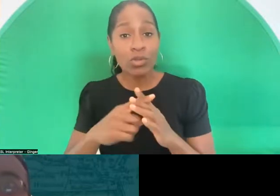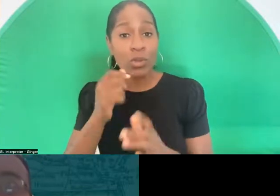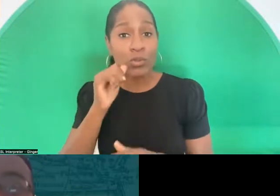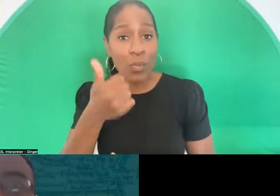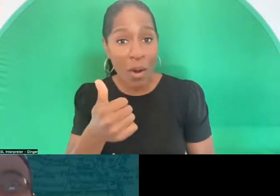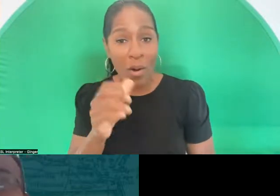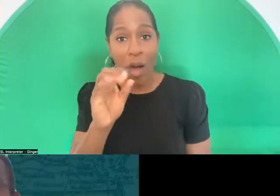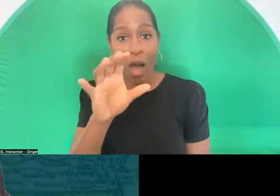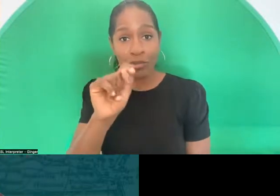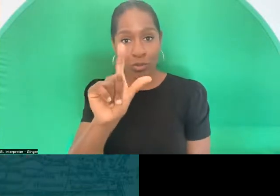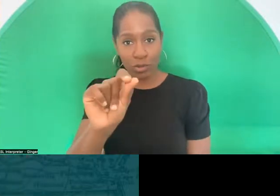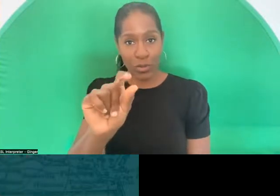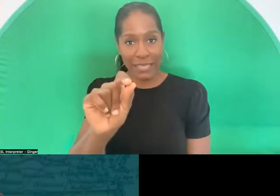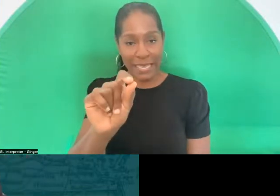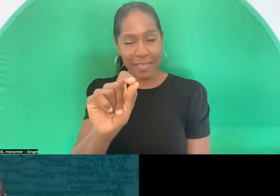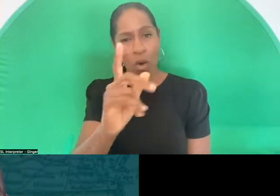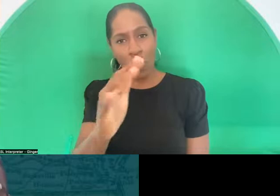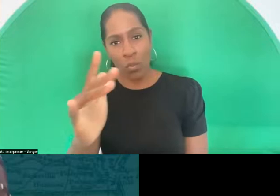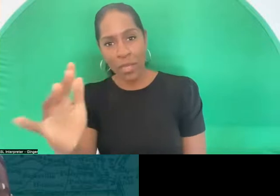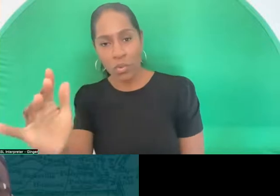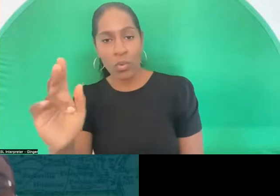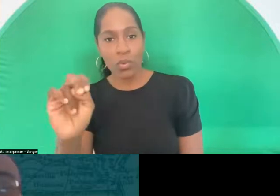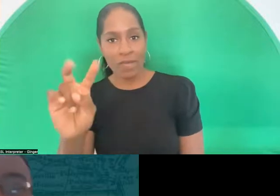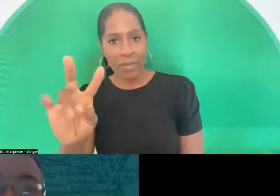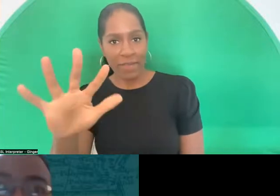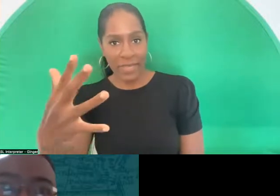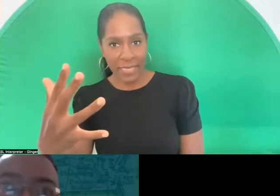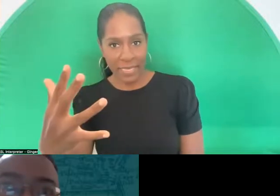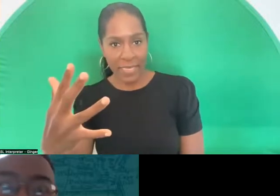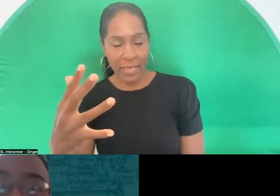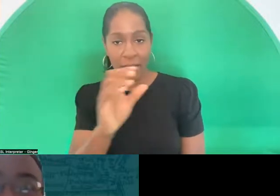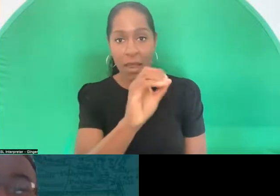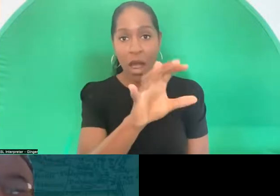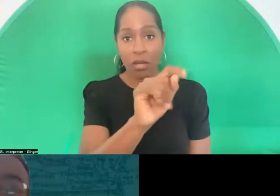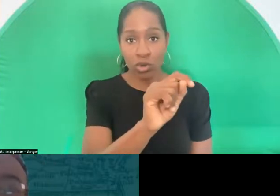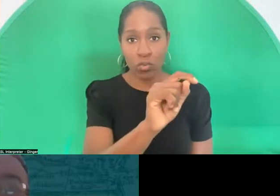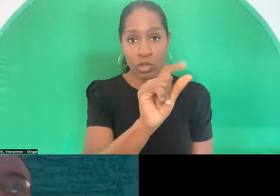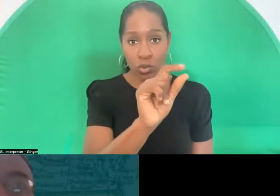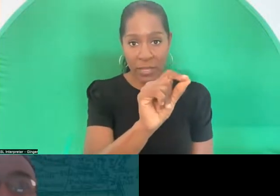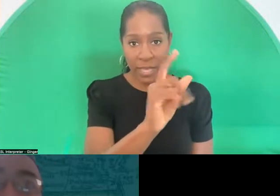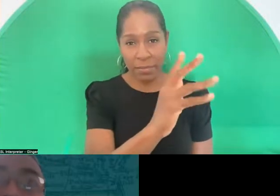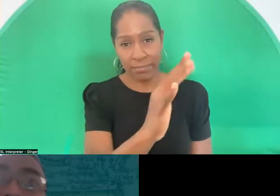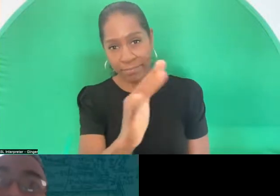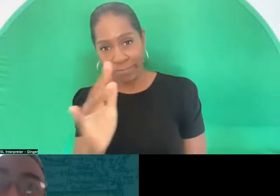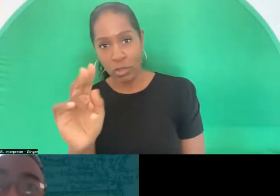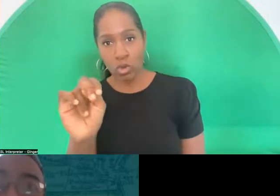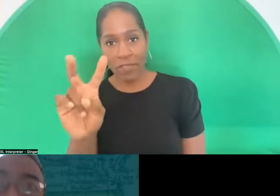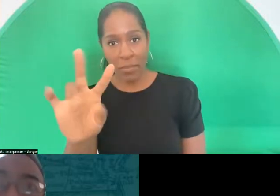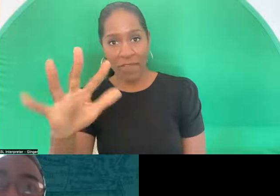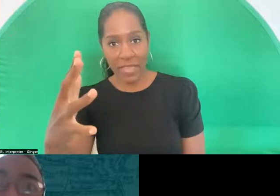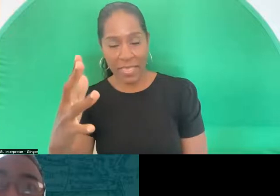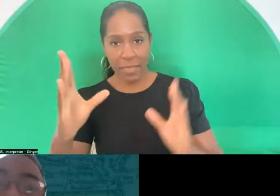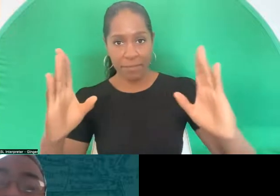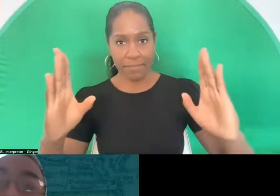el 20 de octubre y va hasta el 5 de noviembre del 20 de octubre hasta el 5 de noviembre